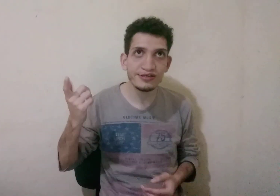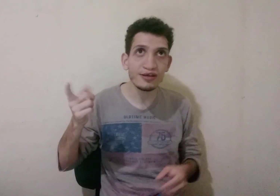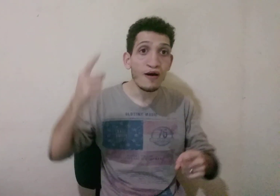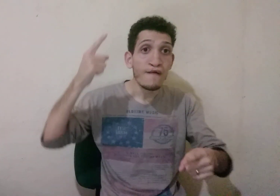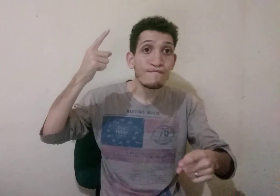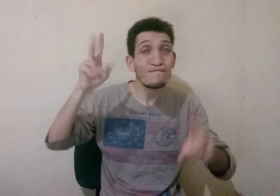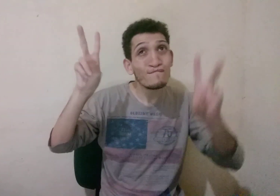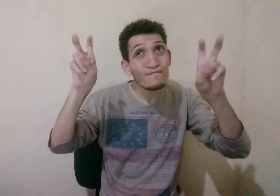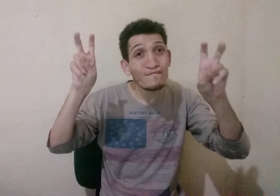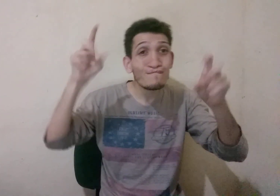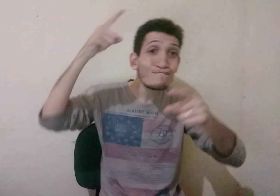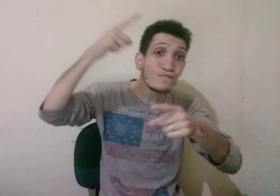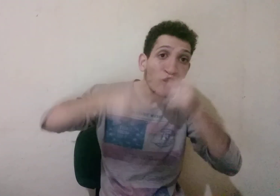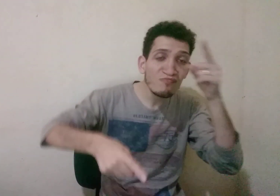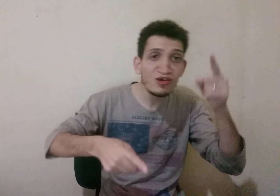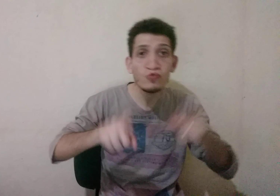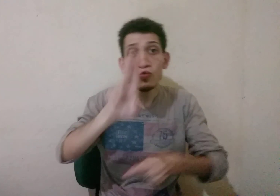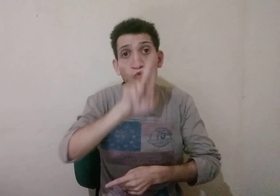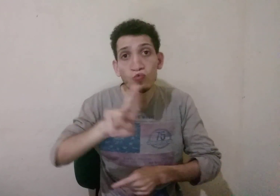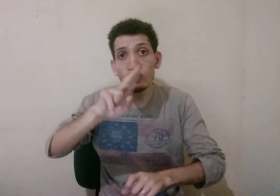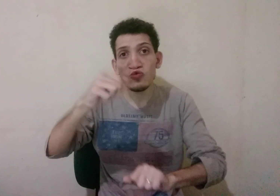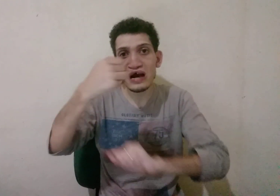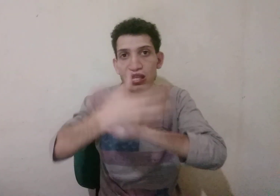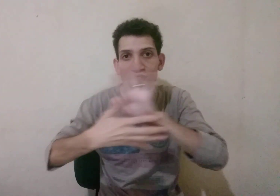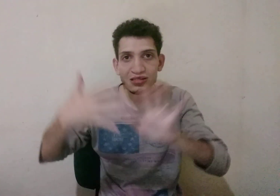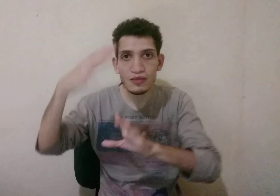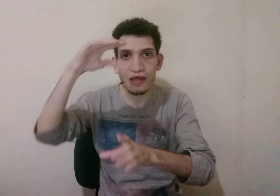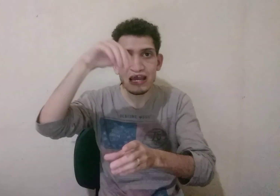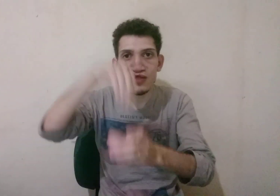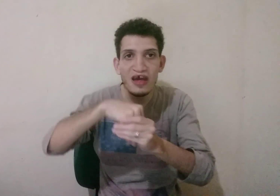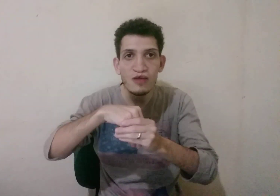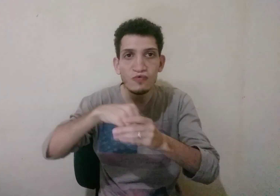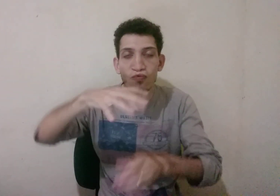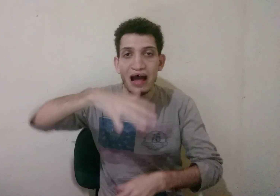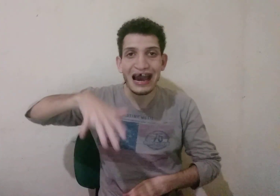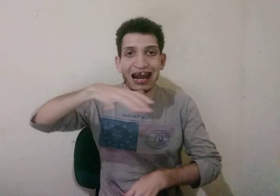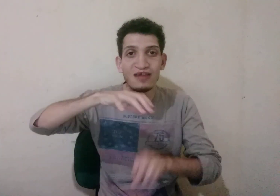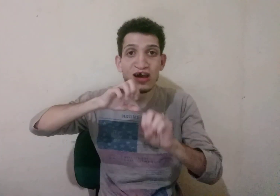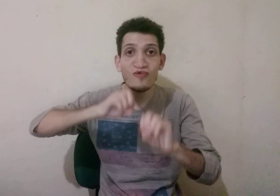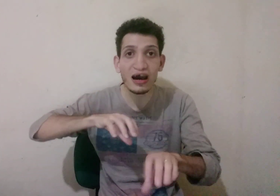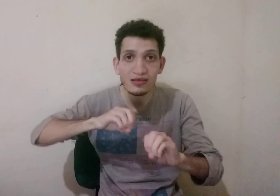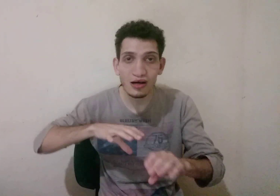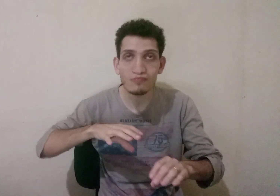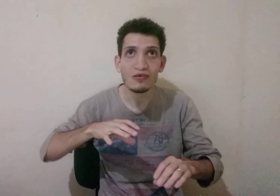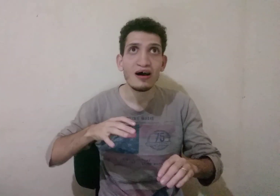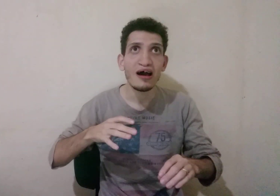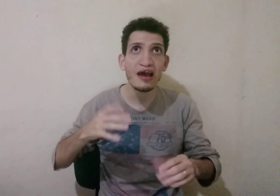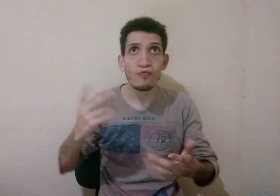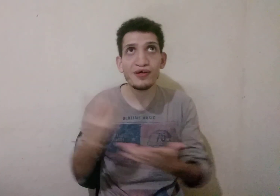proibiu o uso das limites sinais dentro da área da educação. E